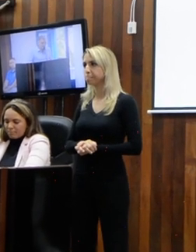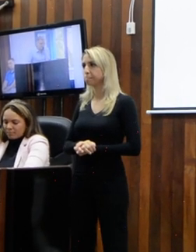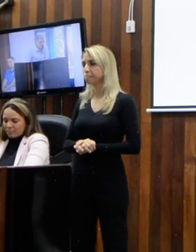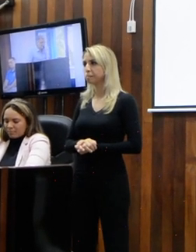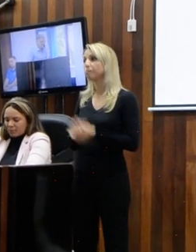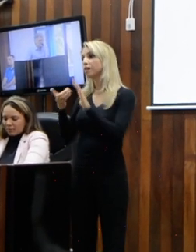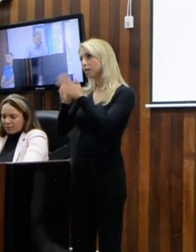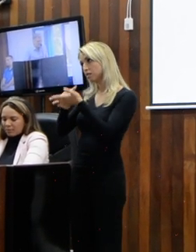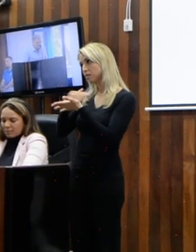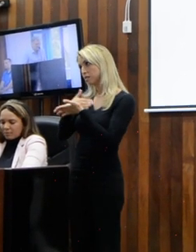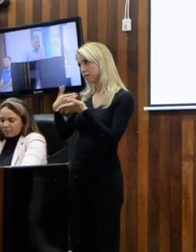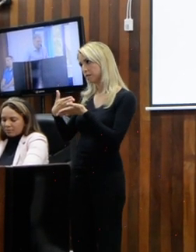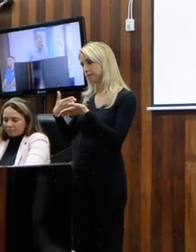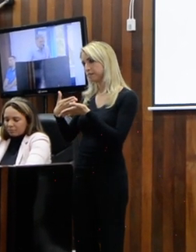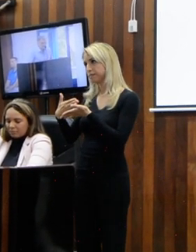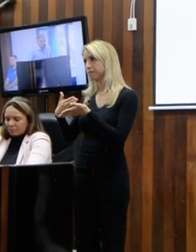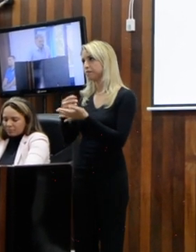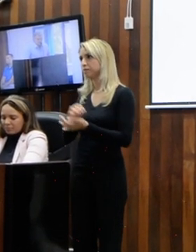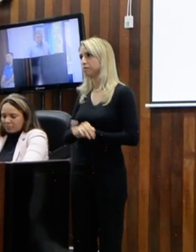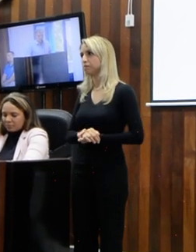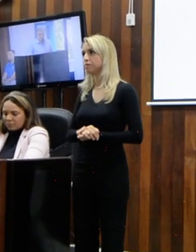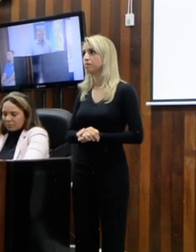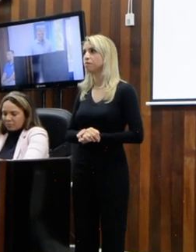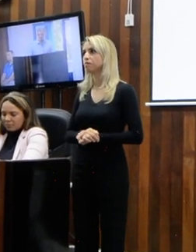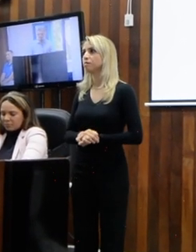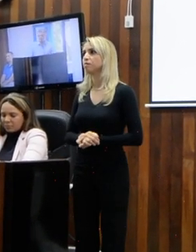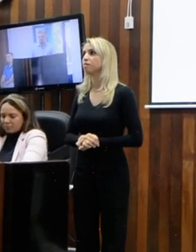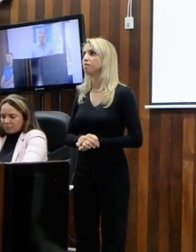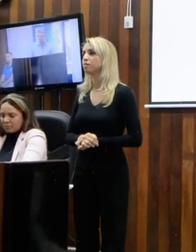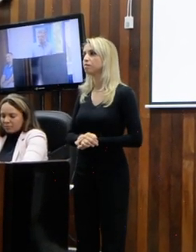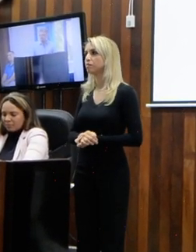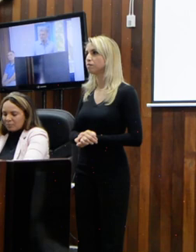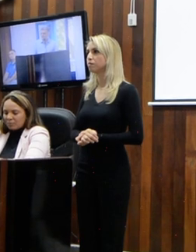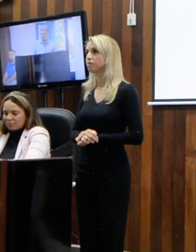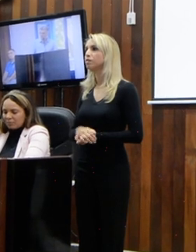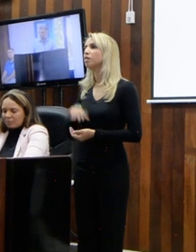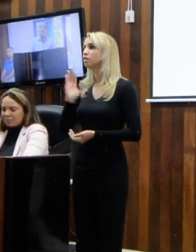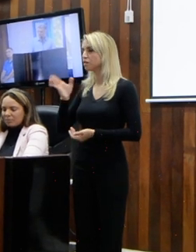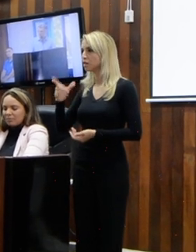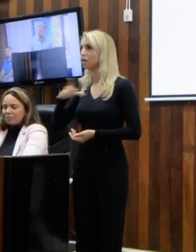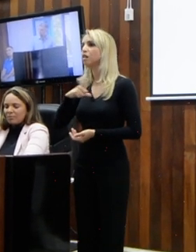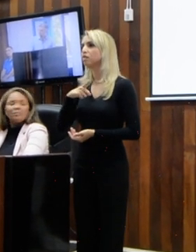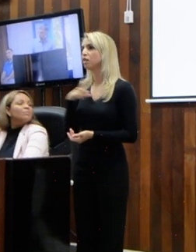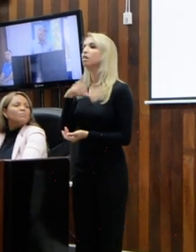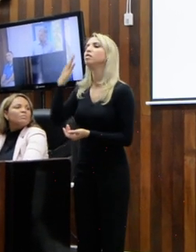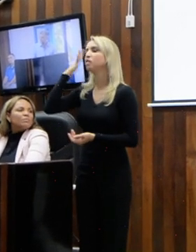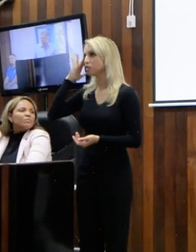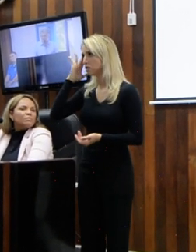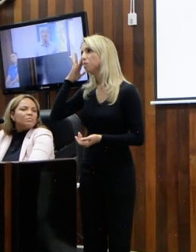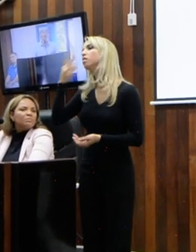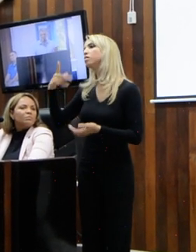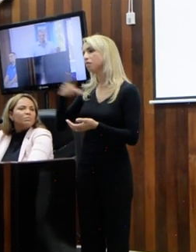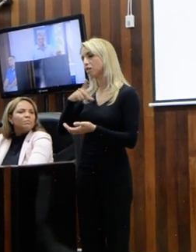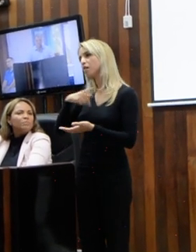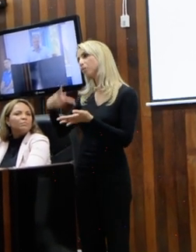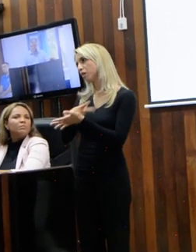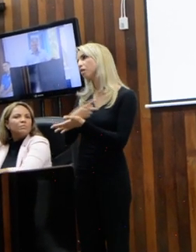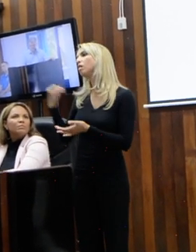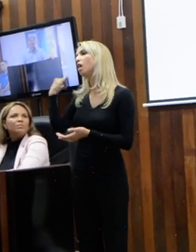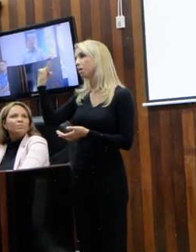antes de iniciar minha fala, já foi reconhecido aqui a falha, isso é importante, que a gente